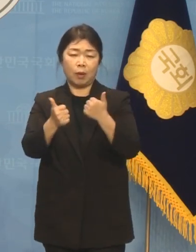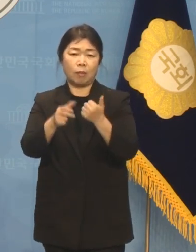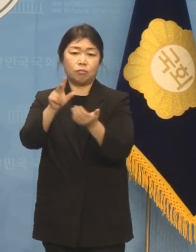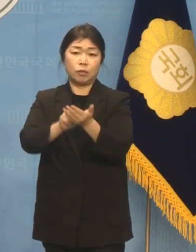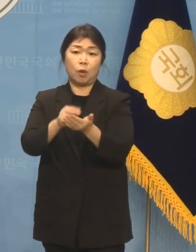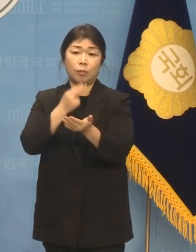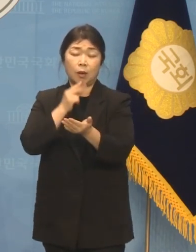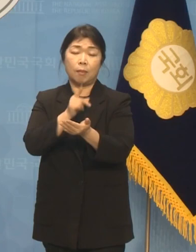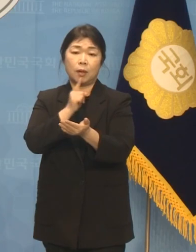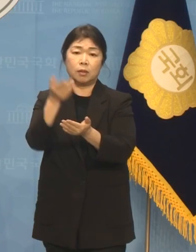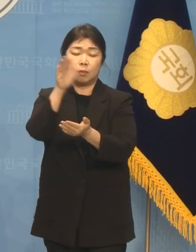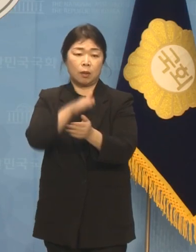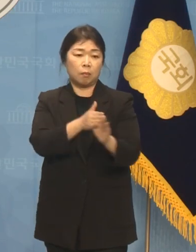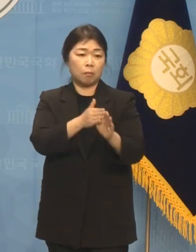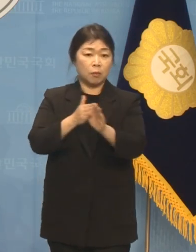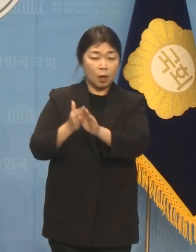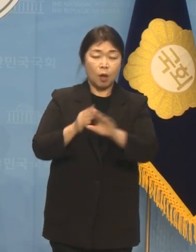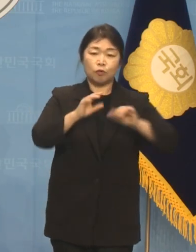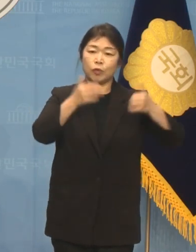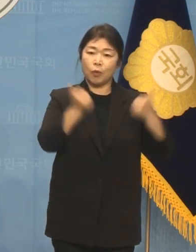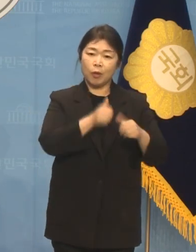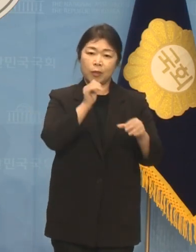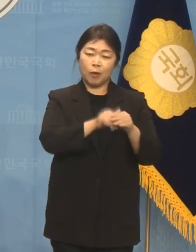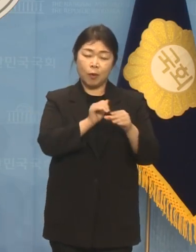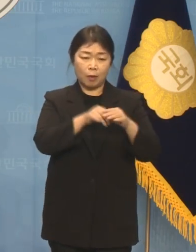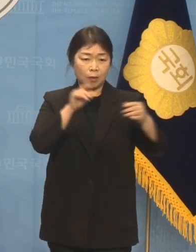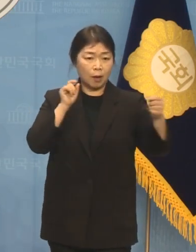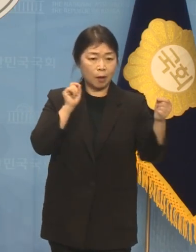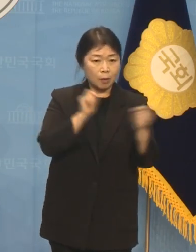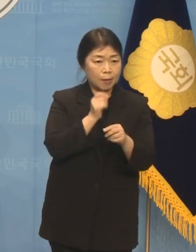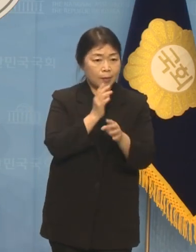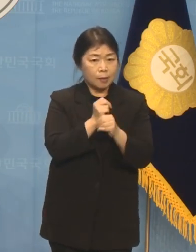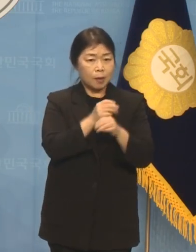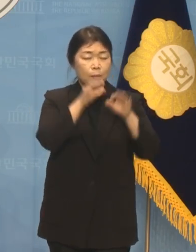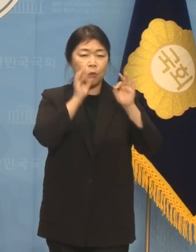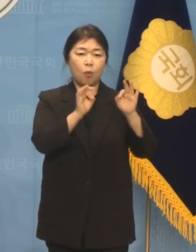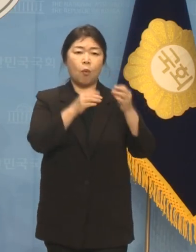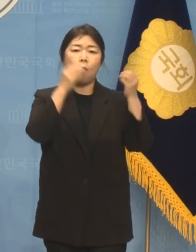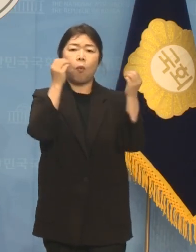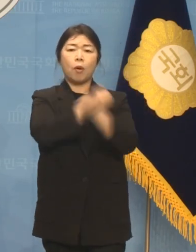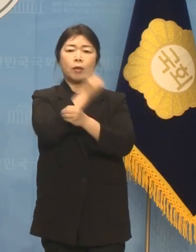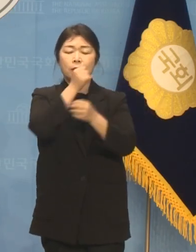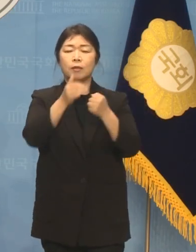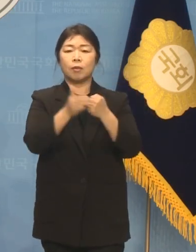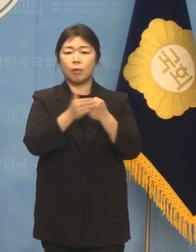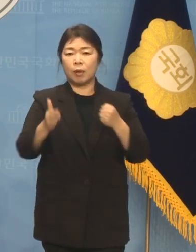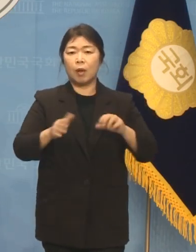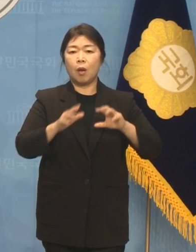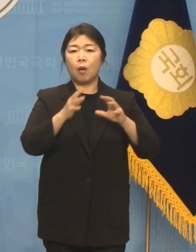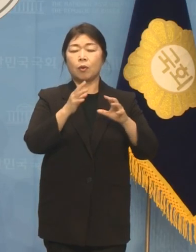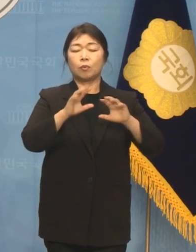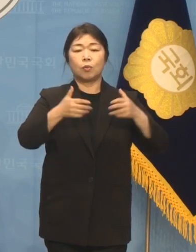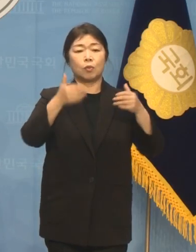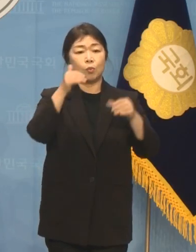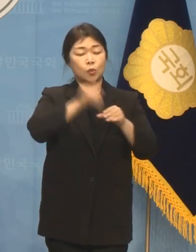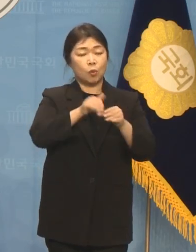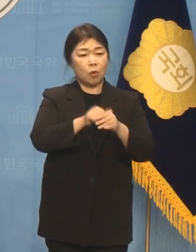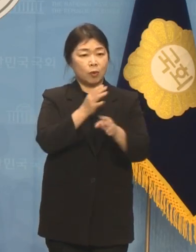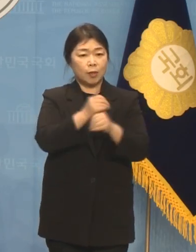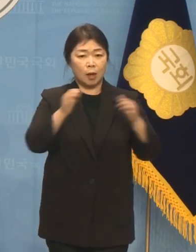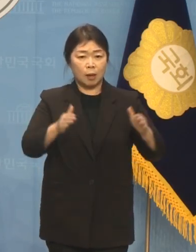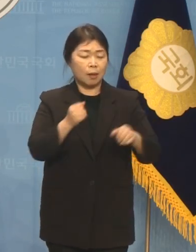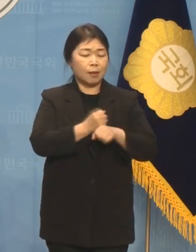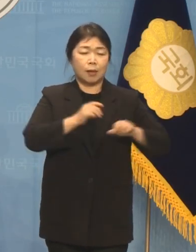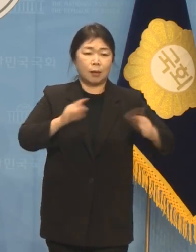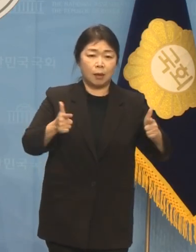반응이니 급기야 총선이 다가오자 이제는 오해 소지가 있으니 총선 기간에는 하지 않겠다고